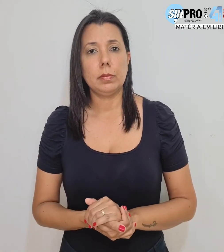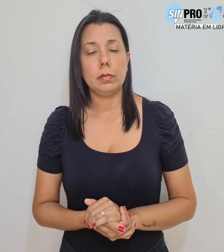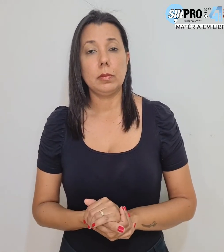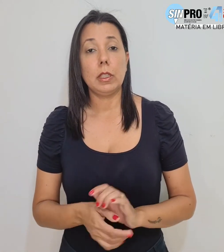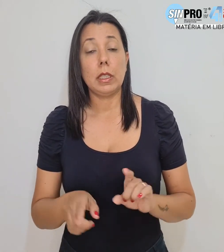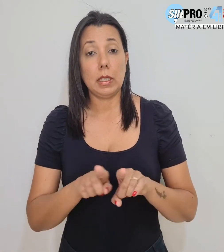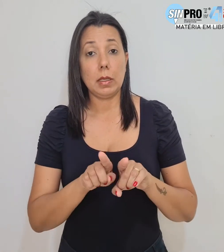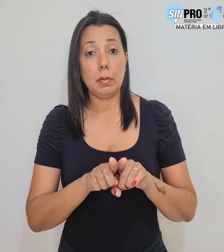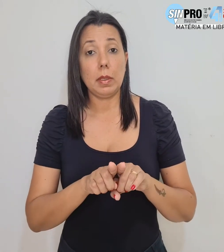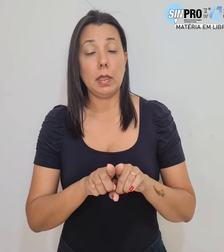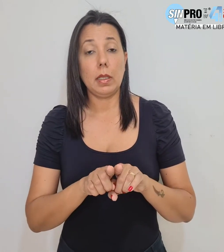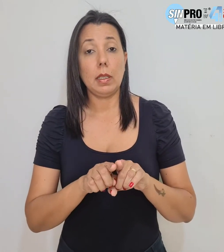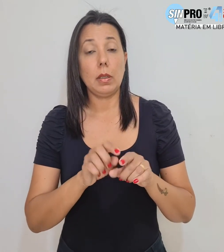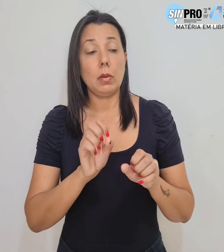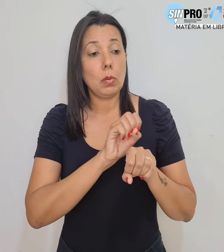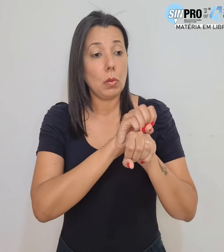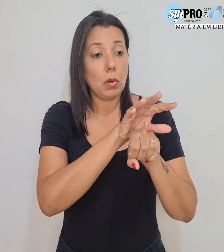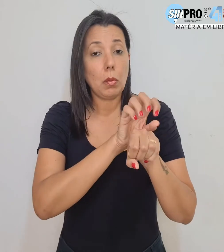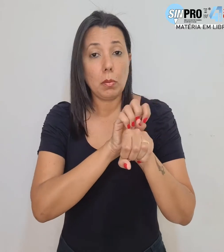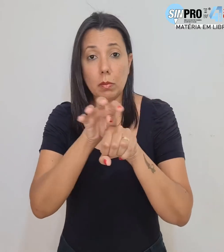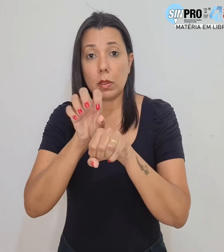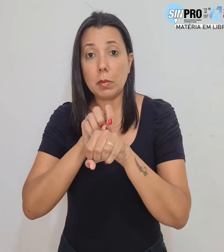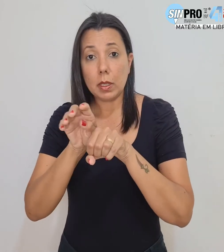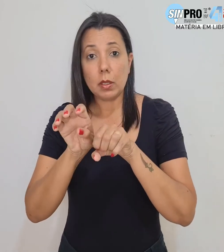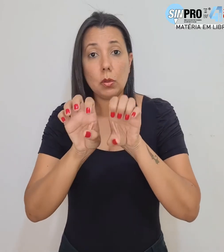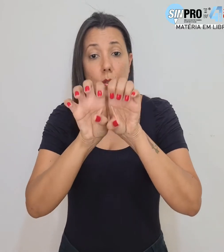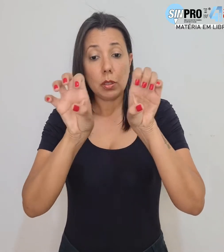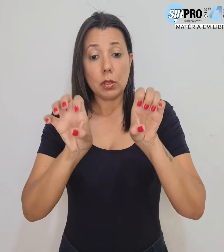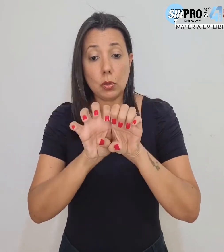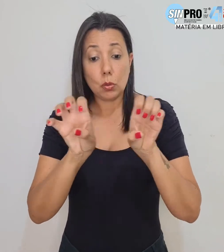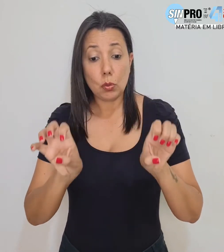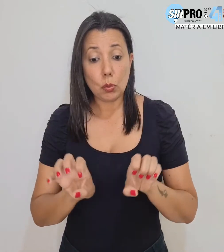inclusive com o compartilhamento de estrutura física